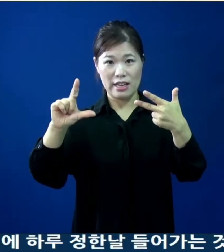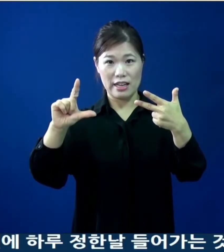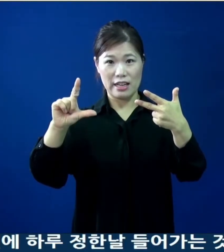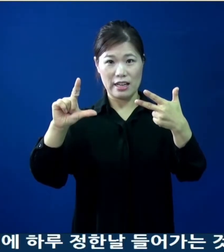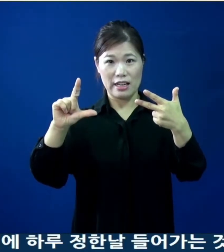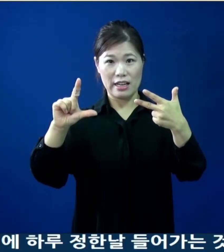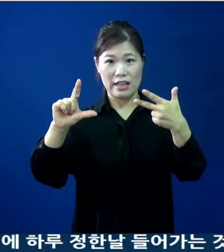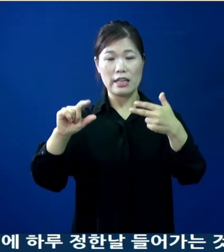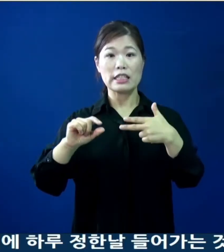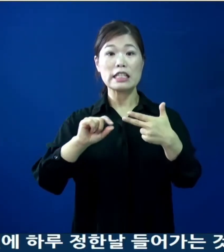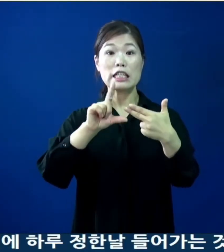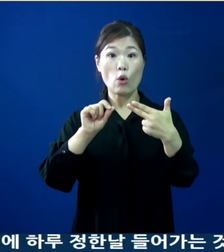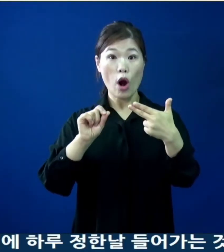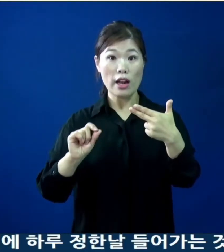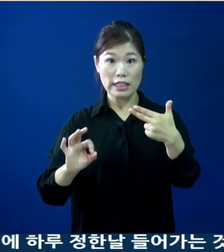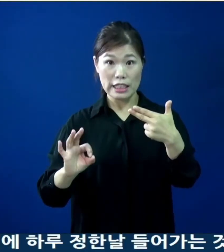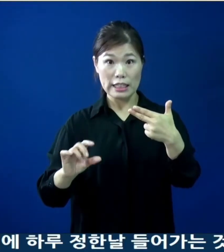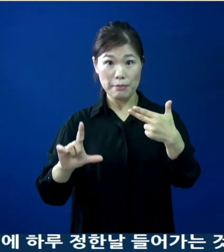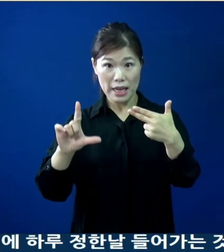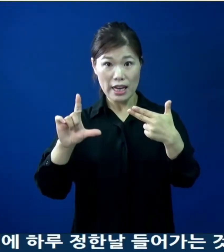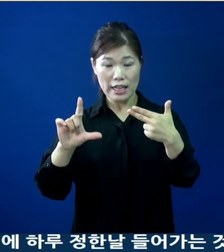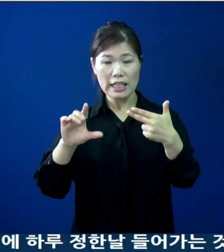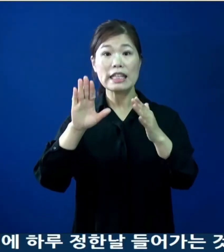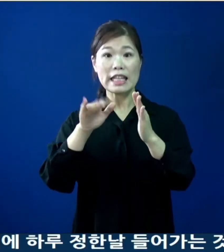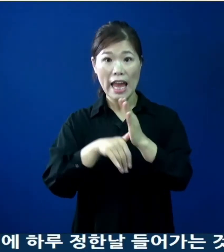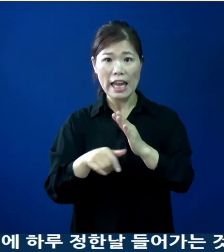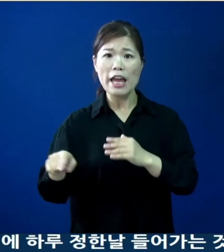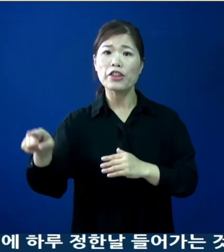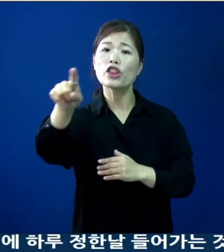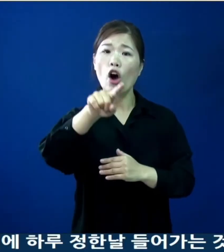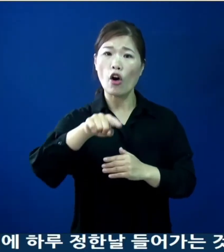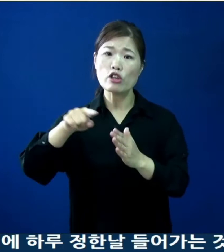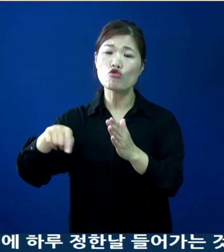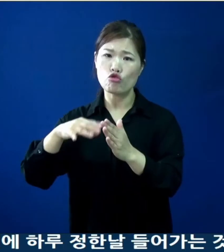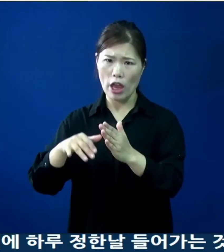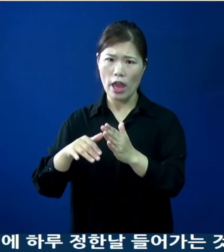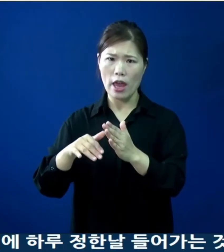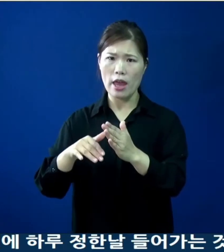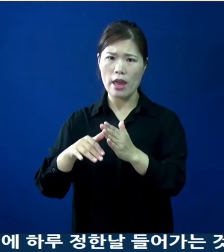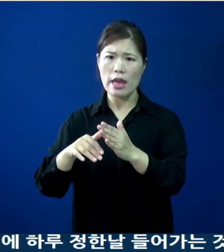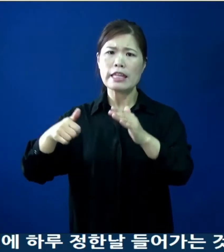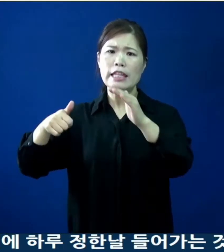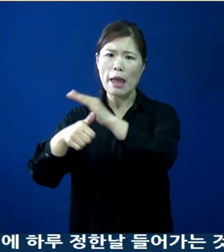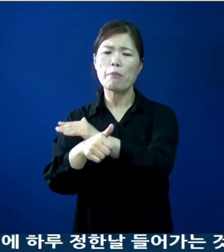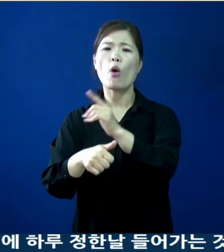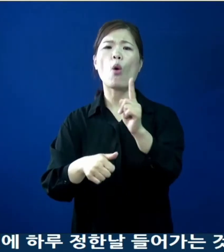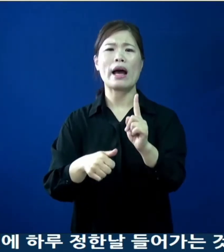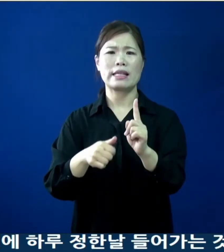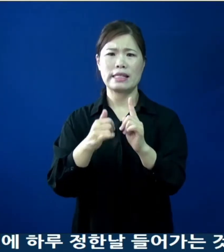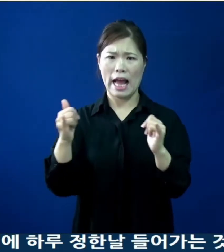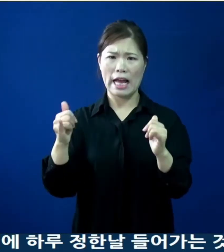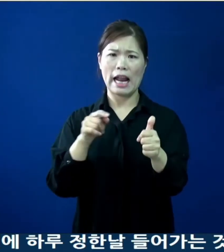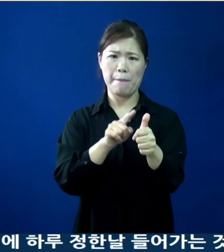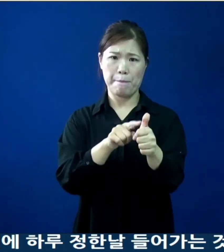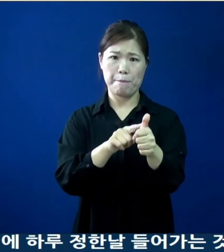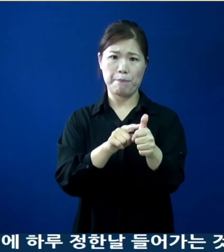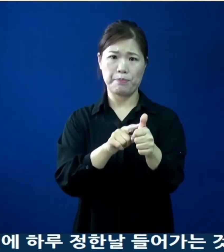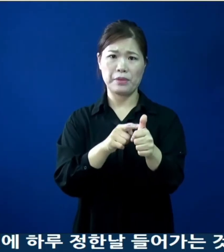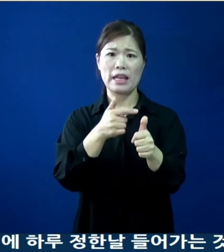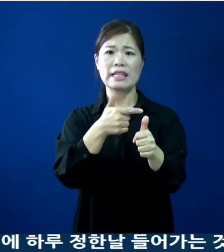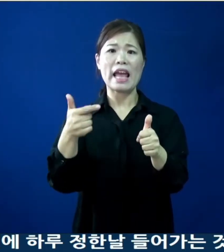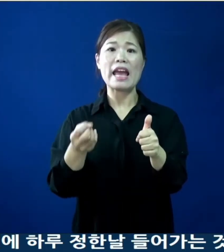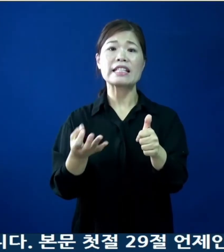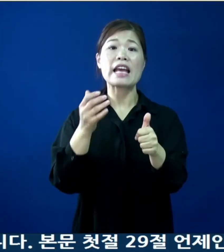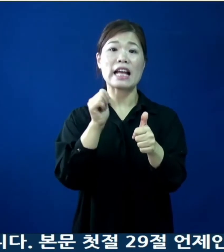7월 10일, 이 날은 너희 중에 대표 한 명, 대제사장이 내가 있는